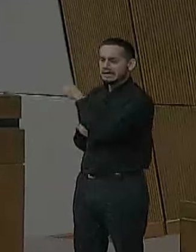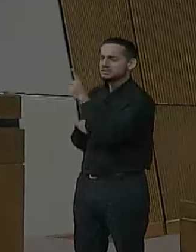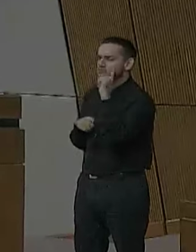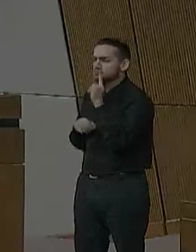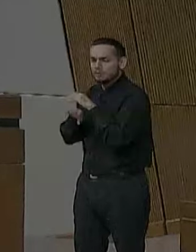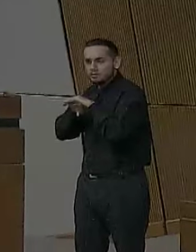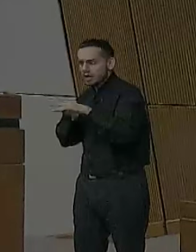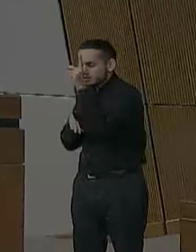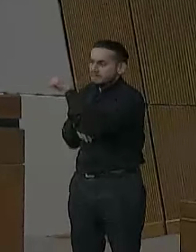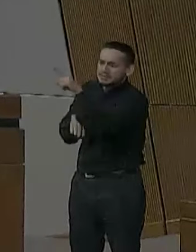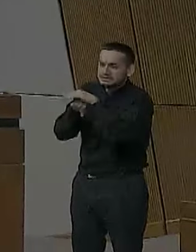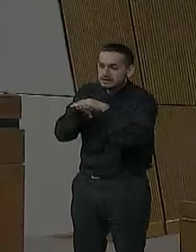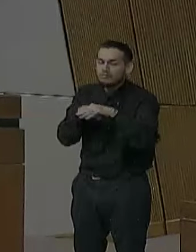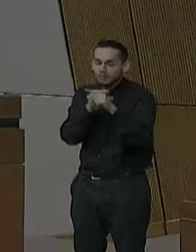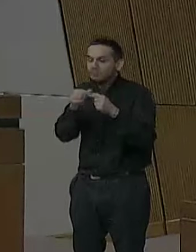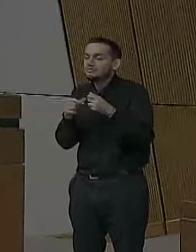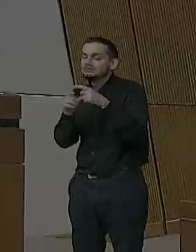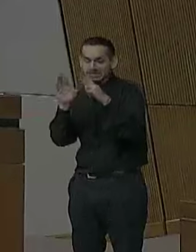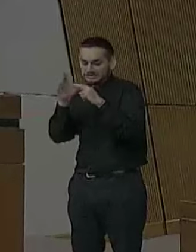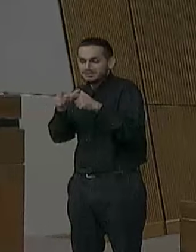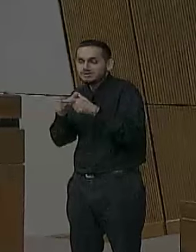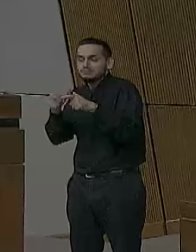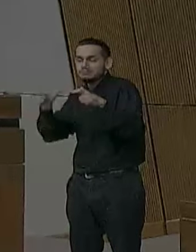si acompañamos eso